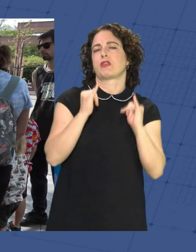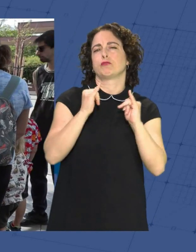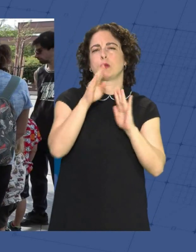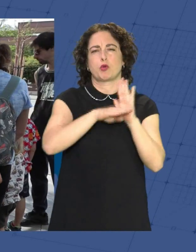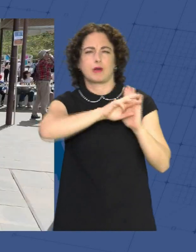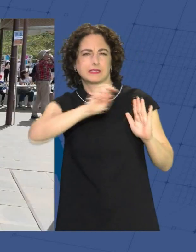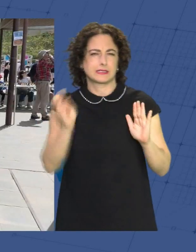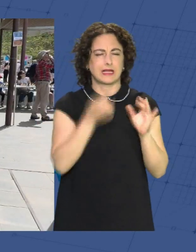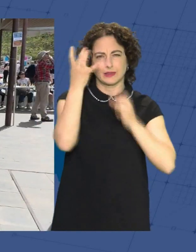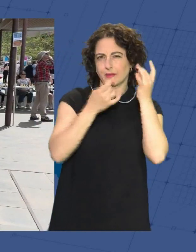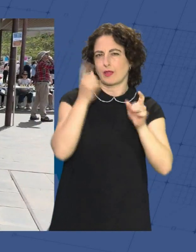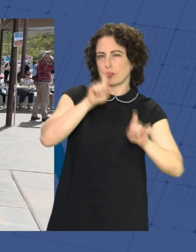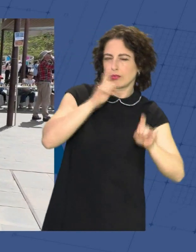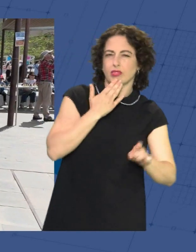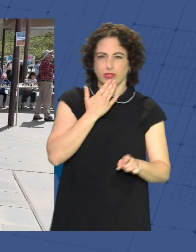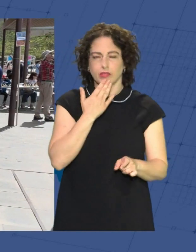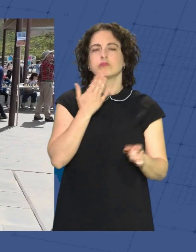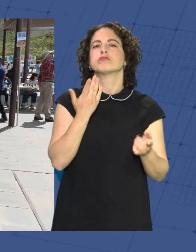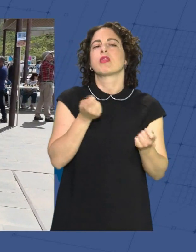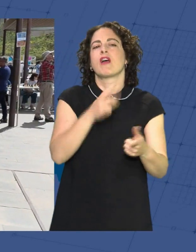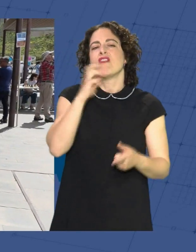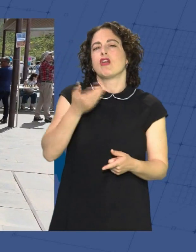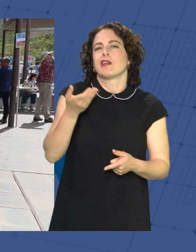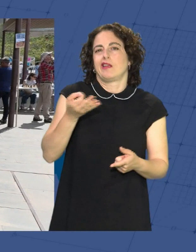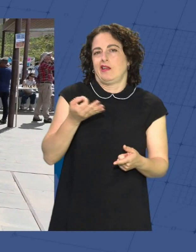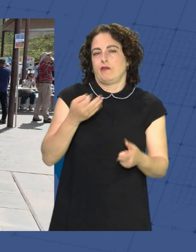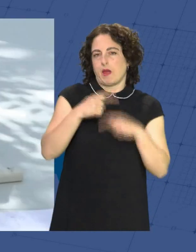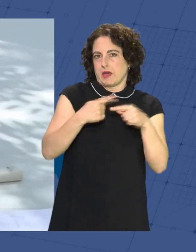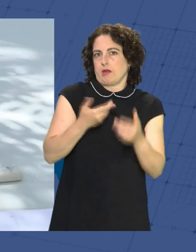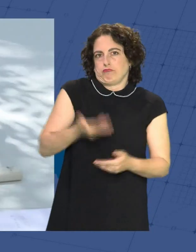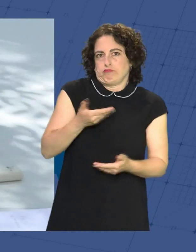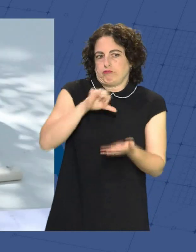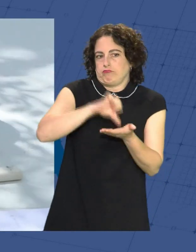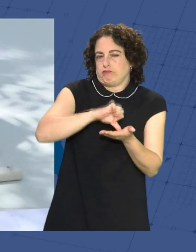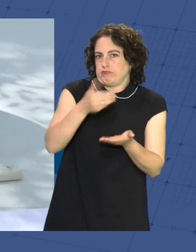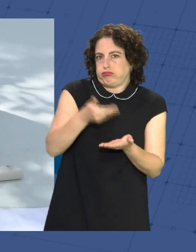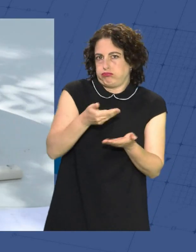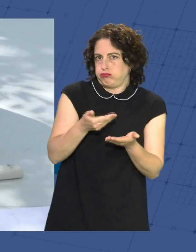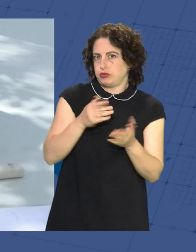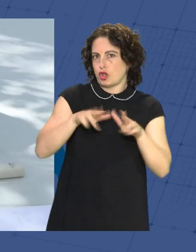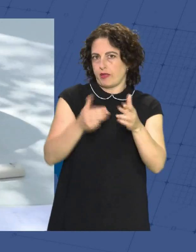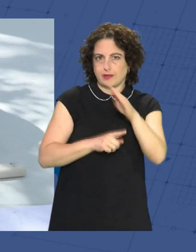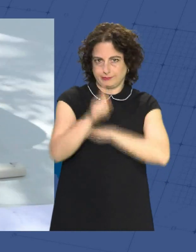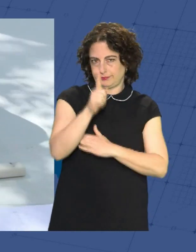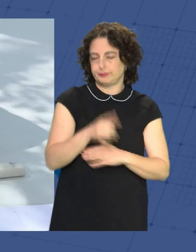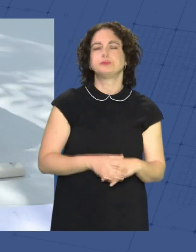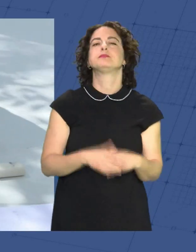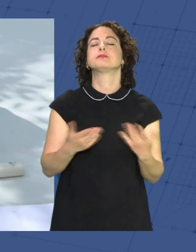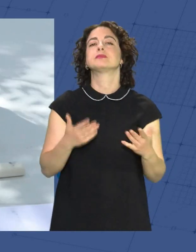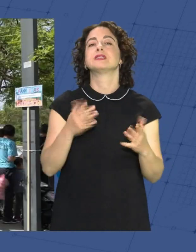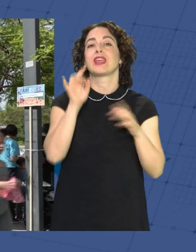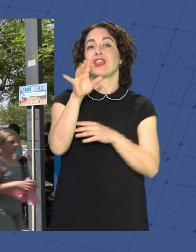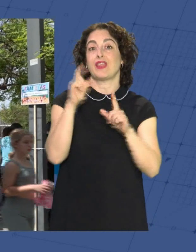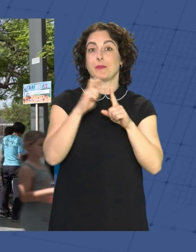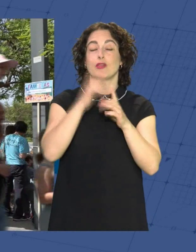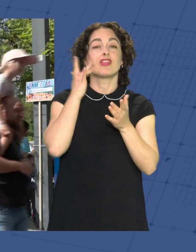actividades lúdicas y educativas, con el que se ha puesto en valor la importancia de la familia como un núcleo básico para el crecimiento de la sociedad. El 15 de mayo es el